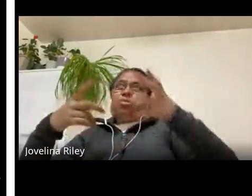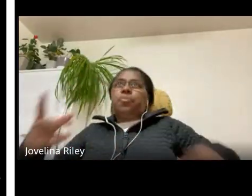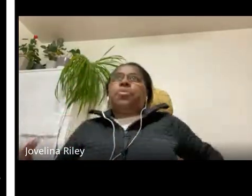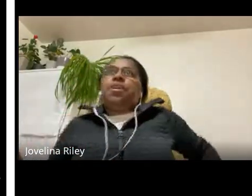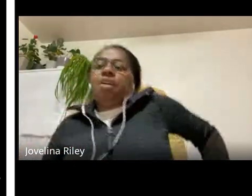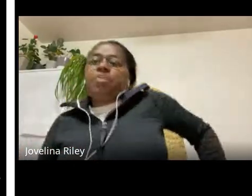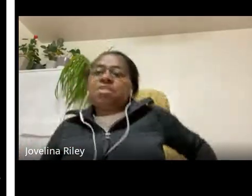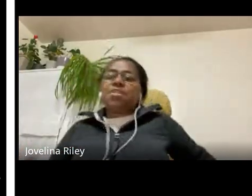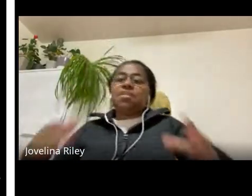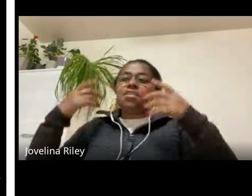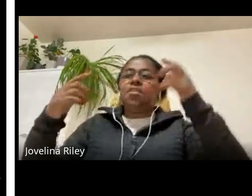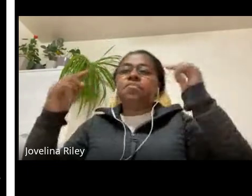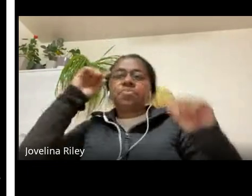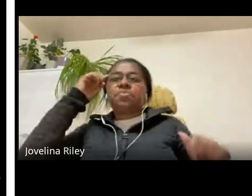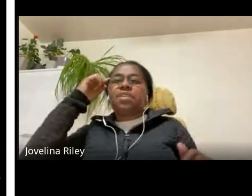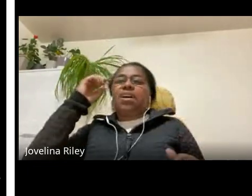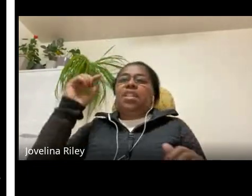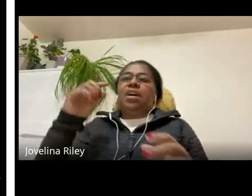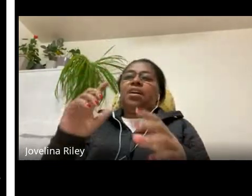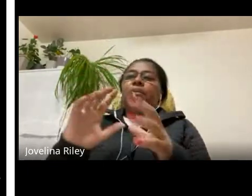Quando eu, prestando atenção